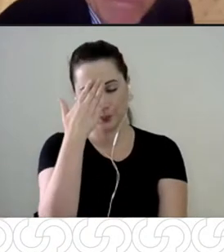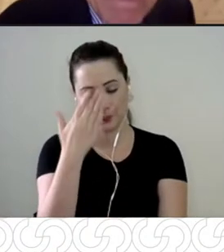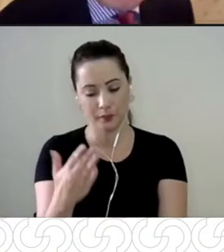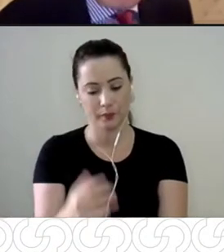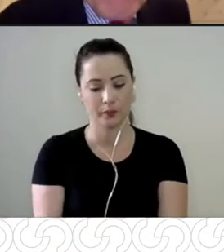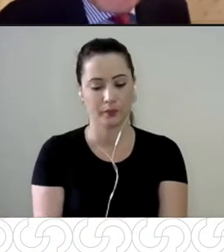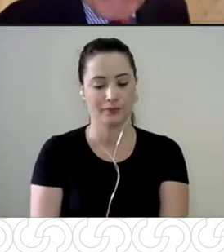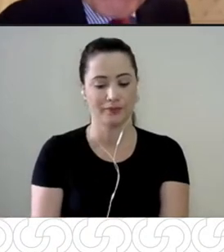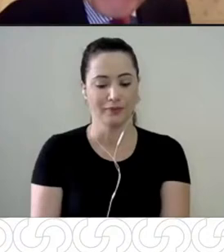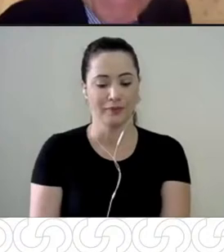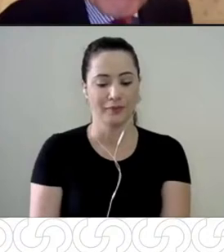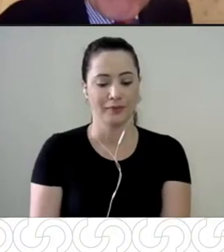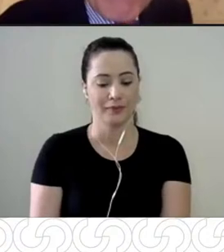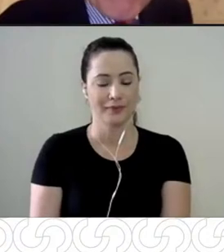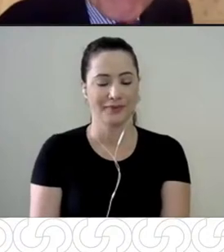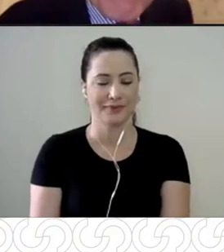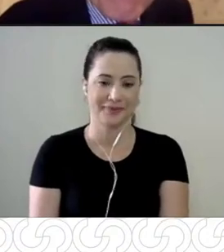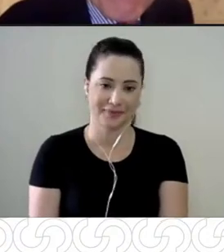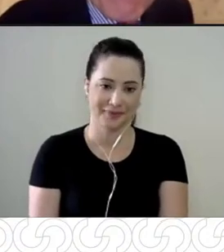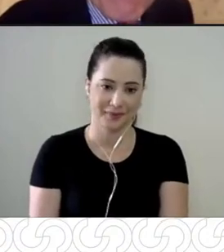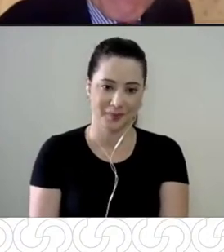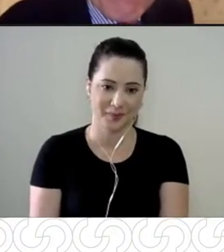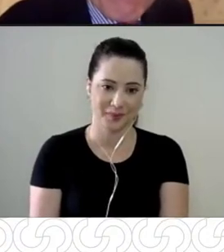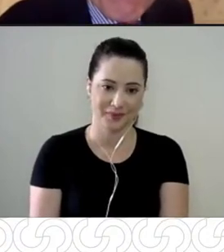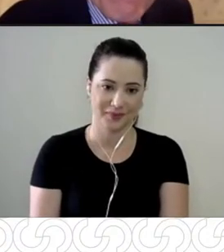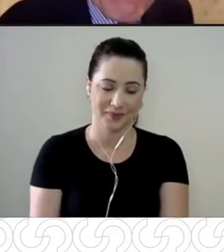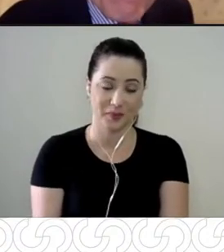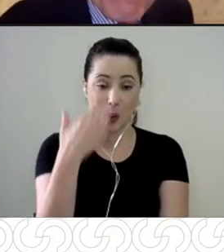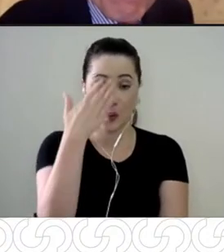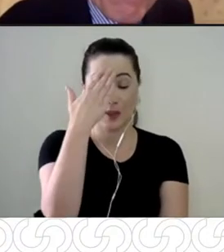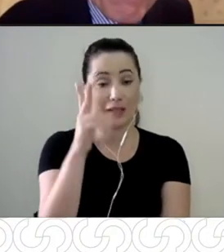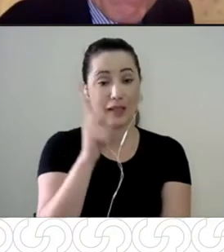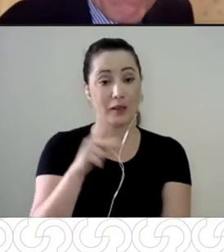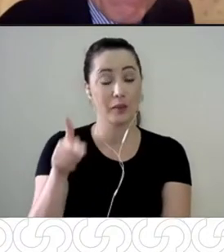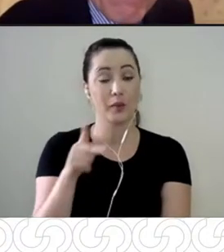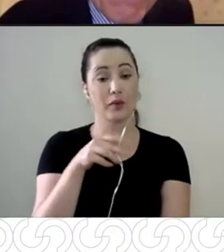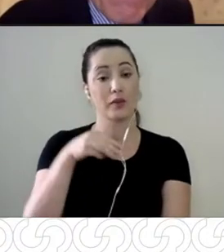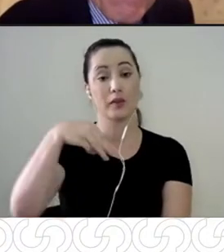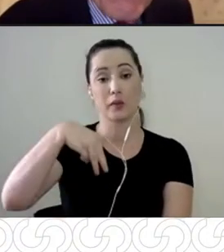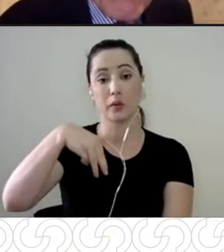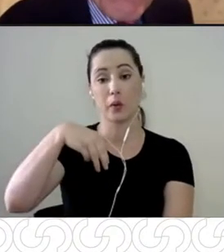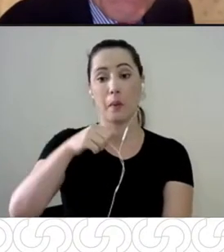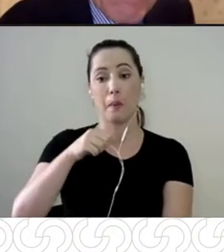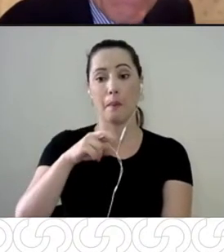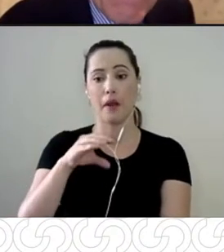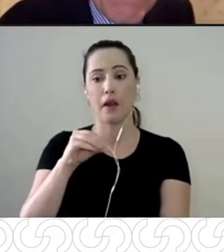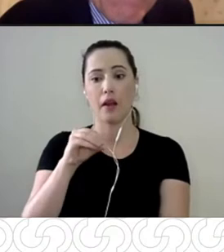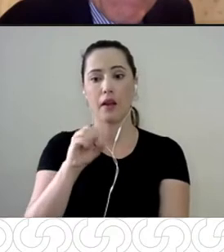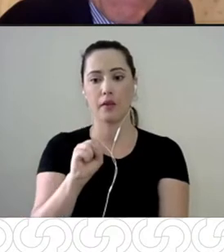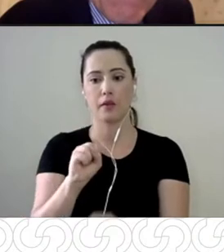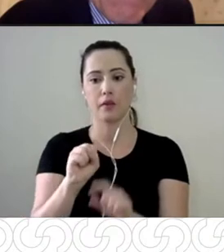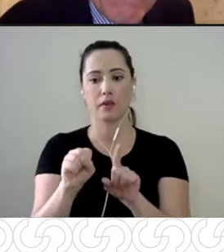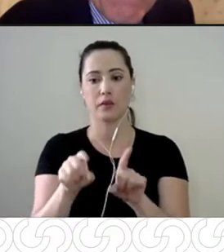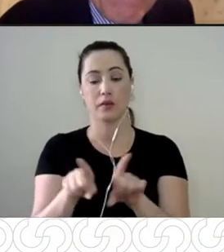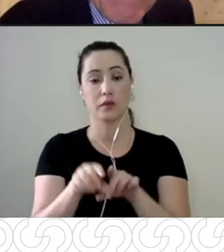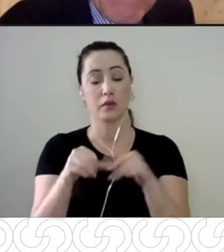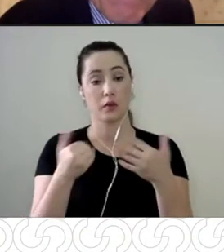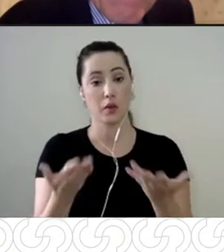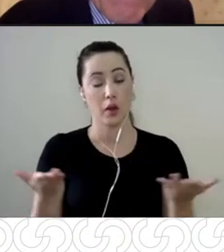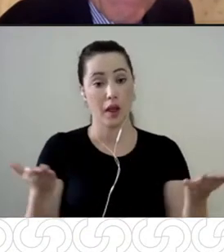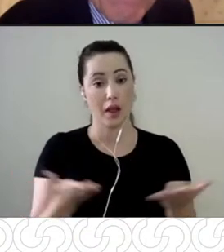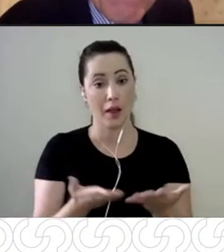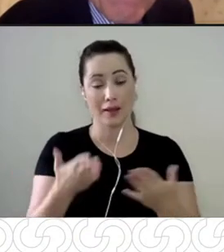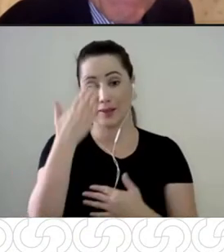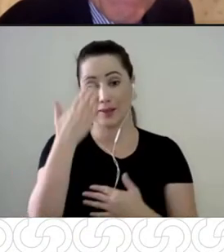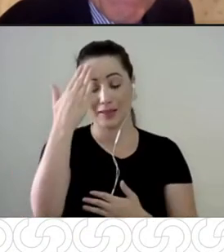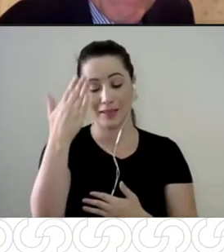Obrigada, professor Marcos Napolitano, pela sua contribuição também. E agora agradeço mais